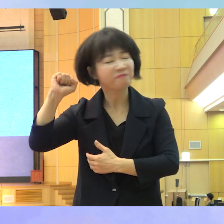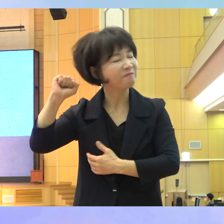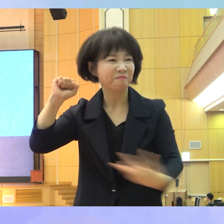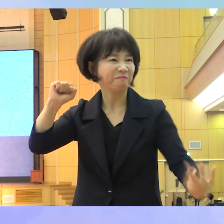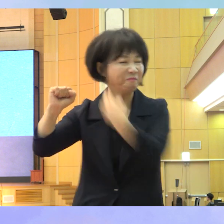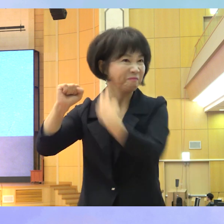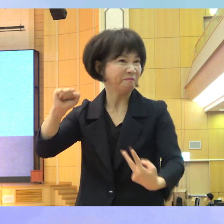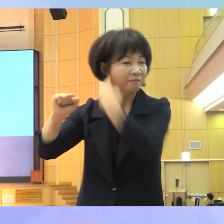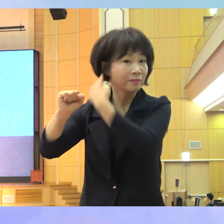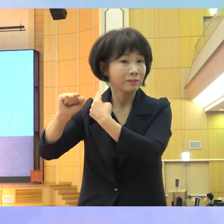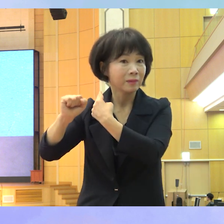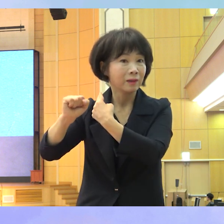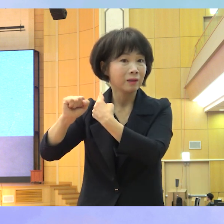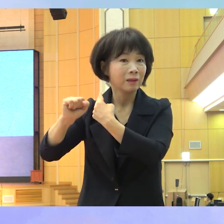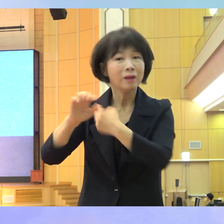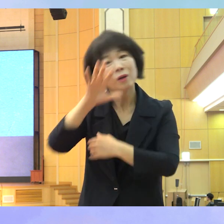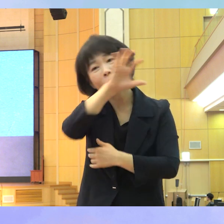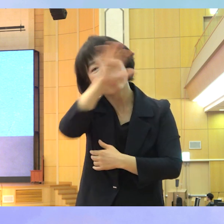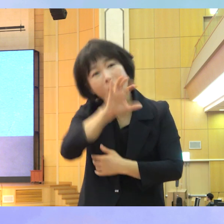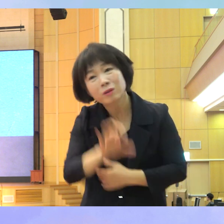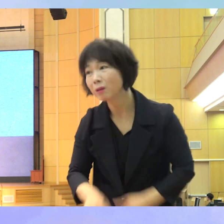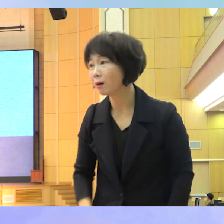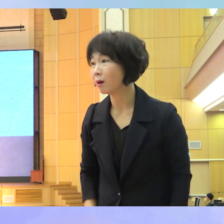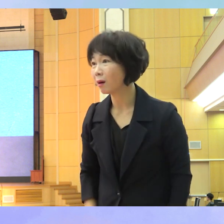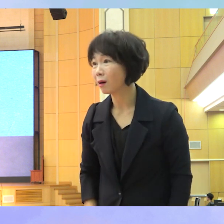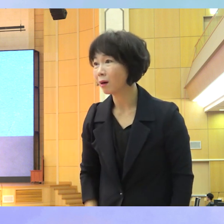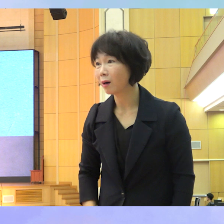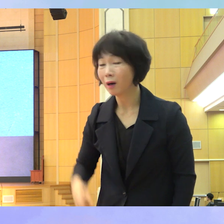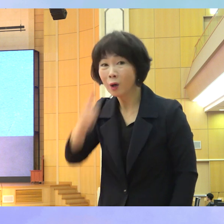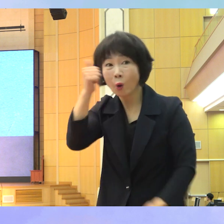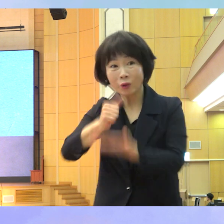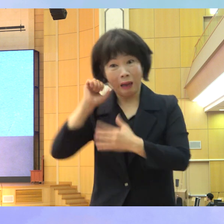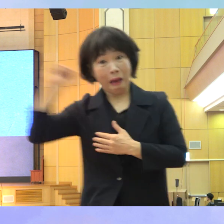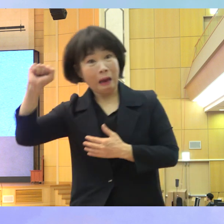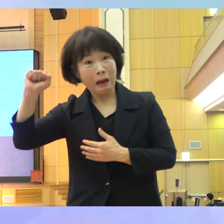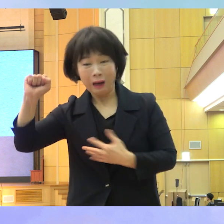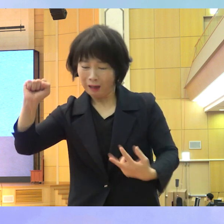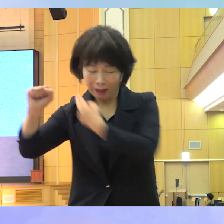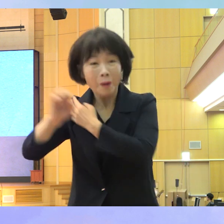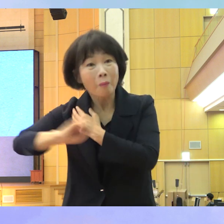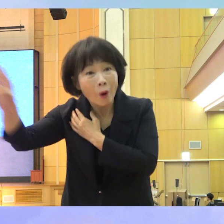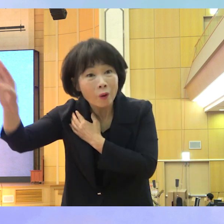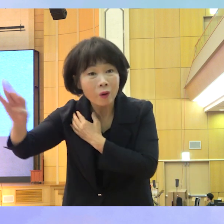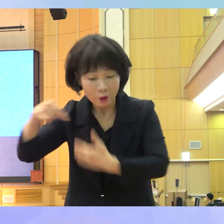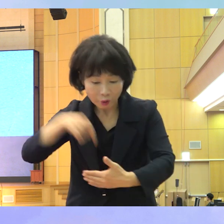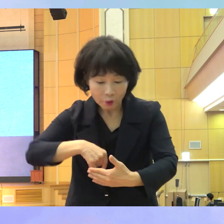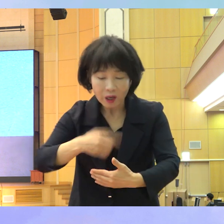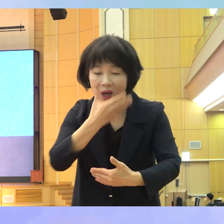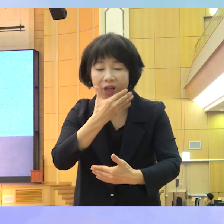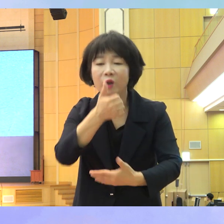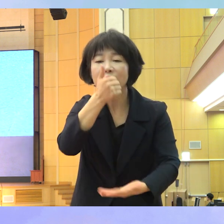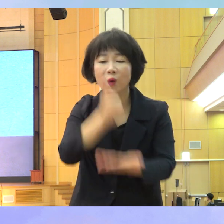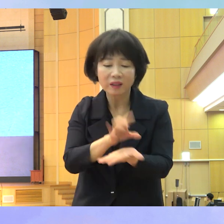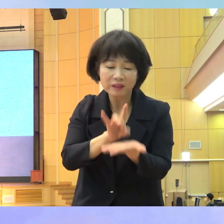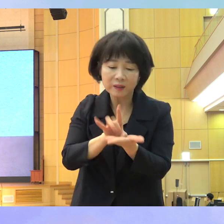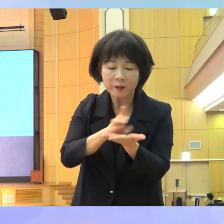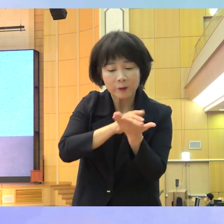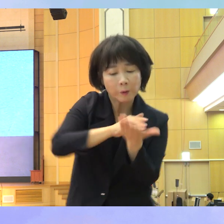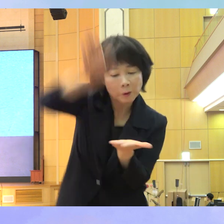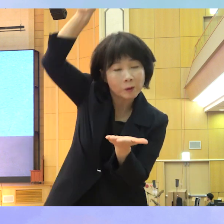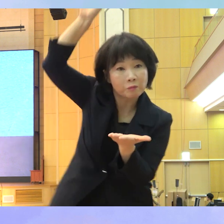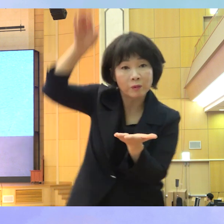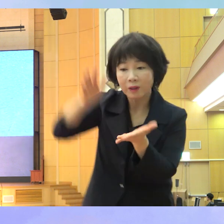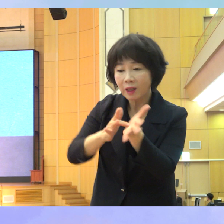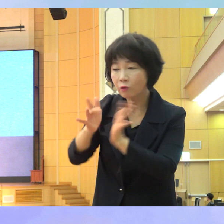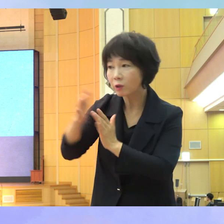거예요. 그리고 이 안에 자꾸 누굴 채우는 거예요? 예수님으로 채우는 거예요. 복음으로 채우는 거예요. 주님이